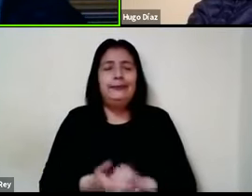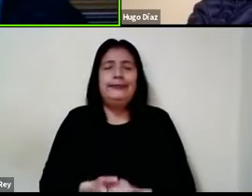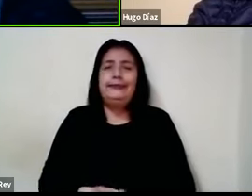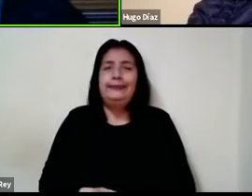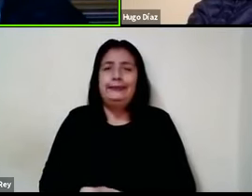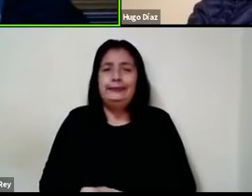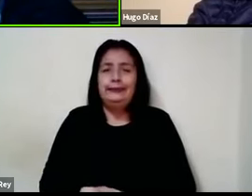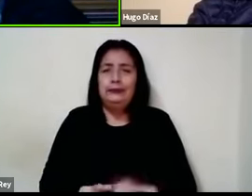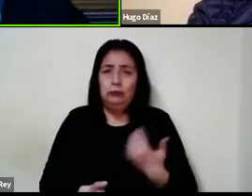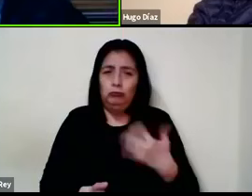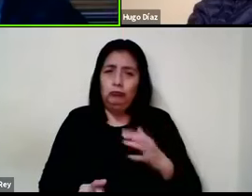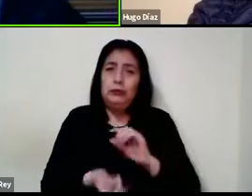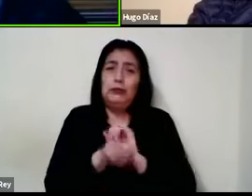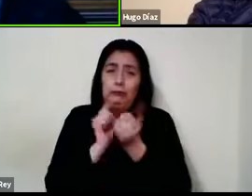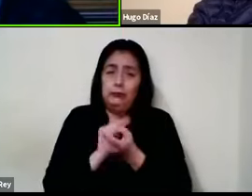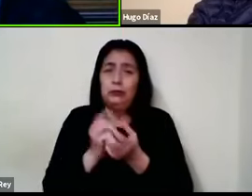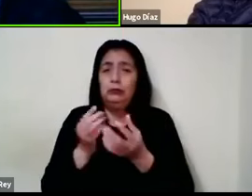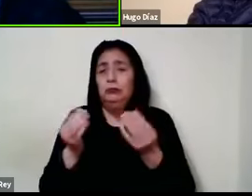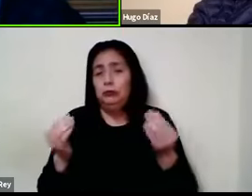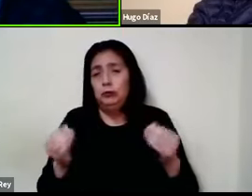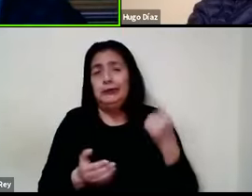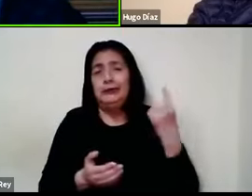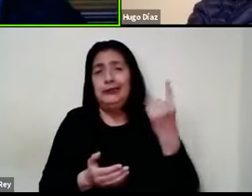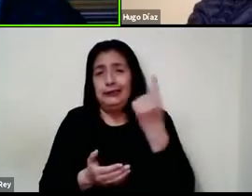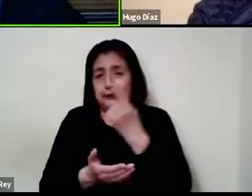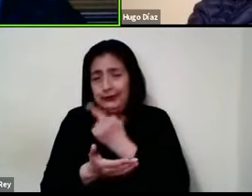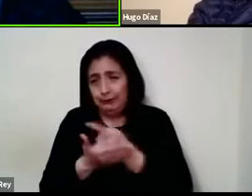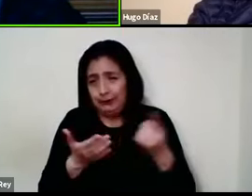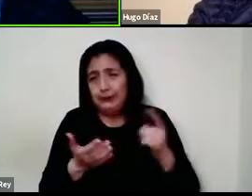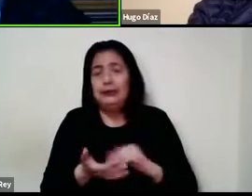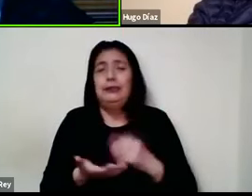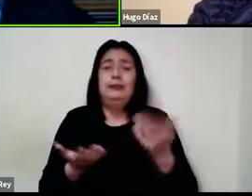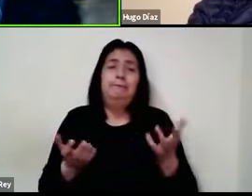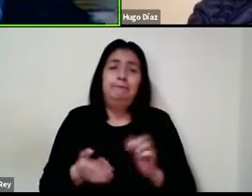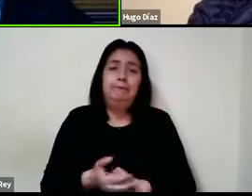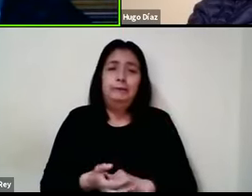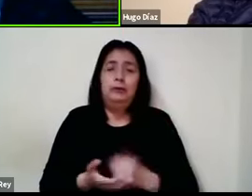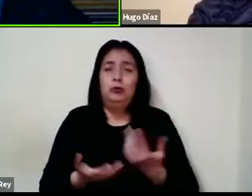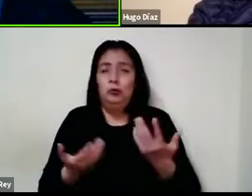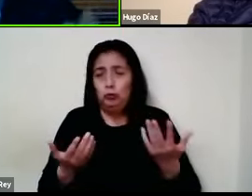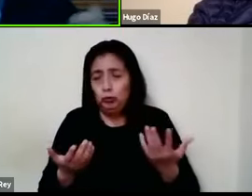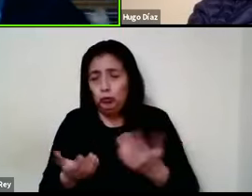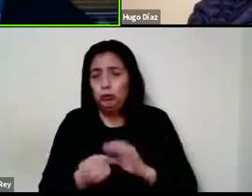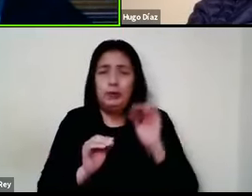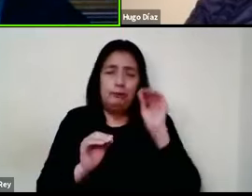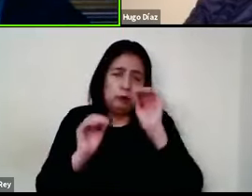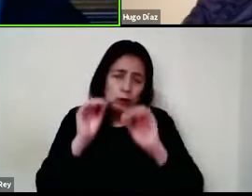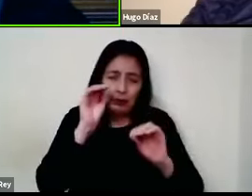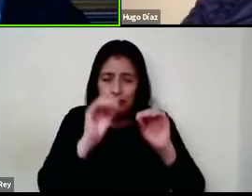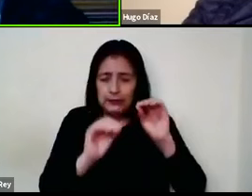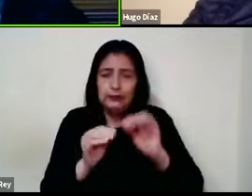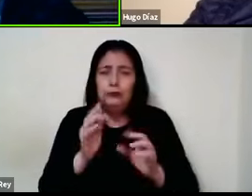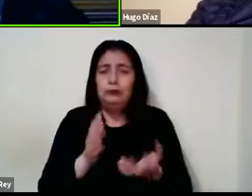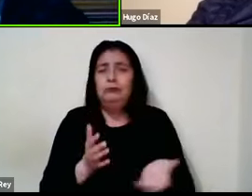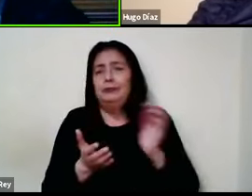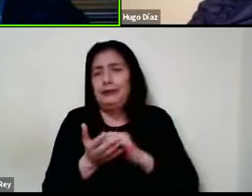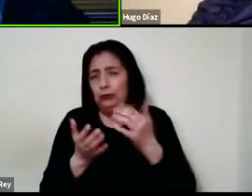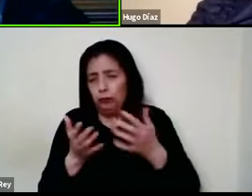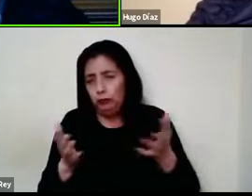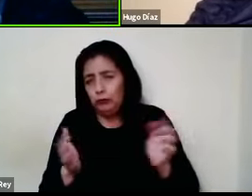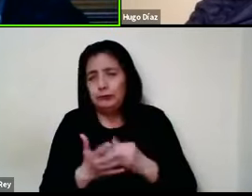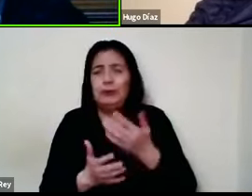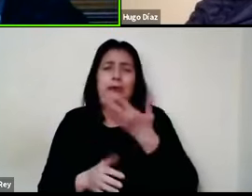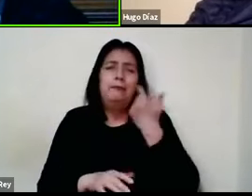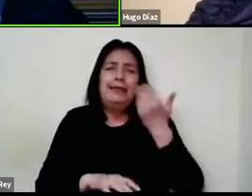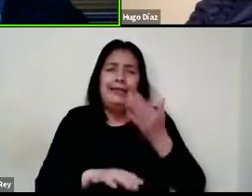básicamente han cambiado muchas cosas cada semana. Uno va incrementando muchísimas cosas, va mejorando,